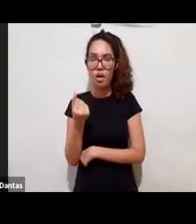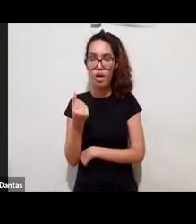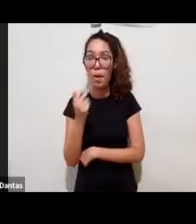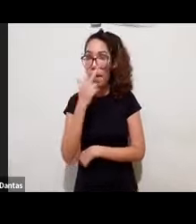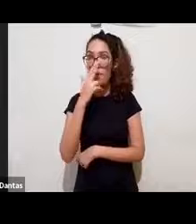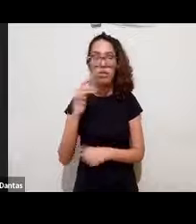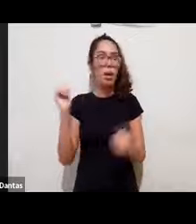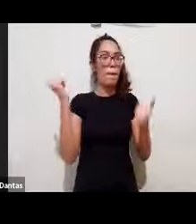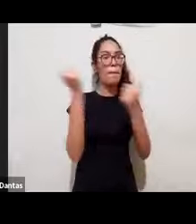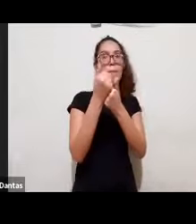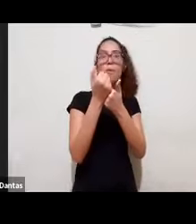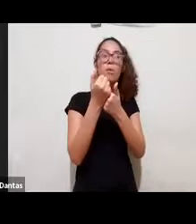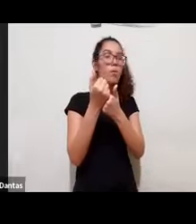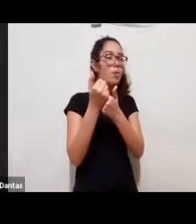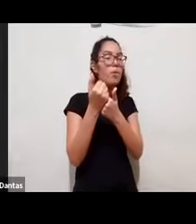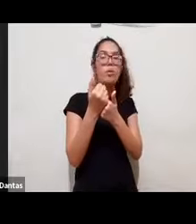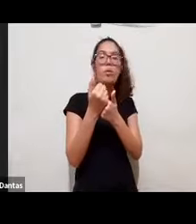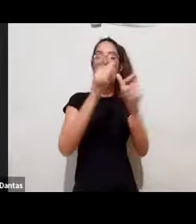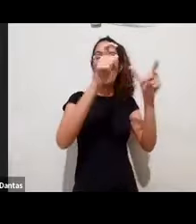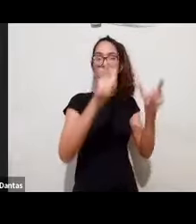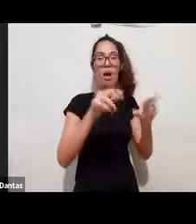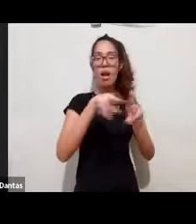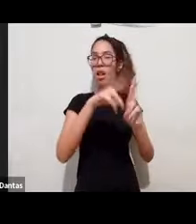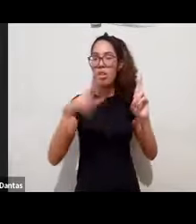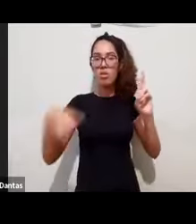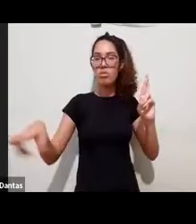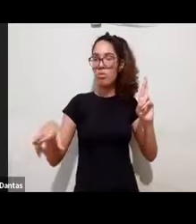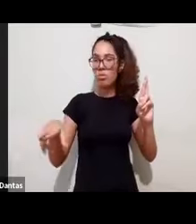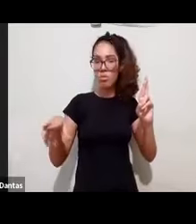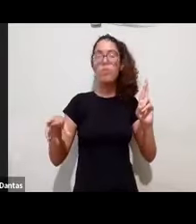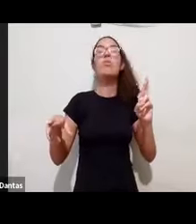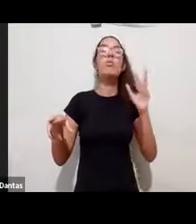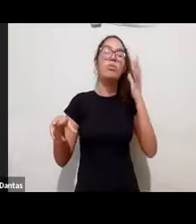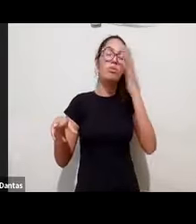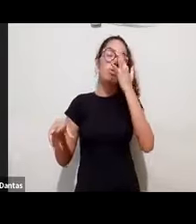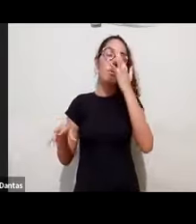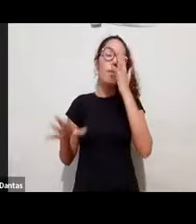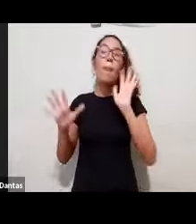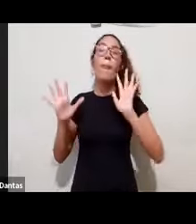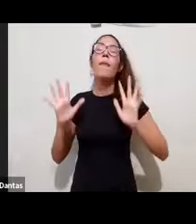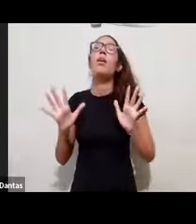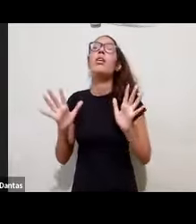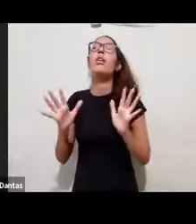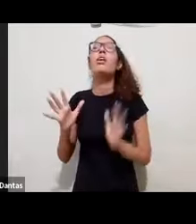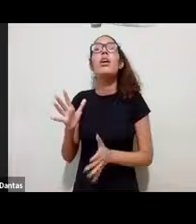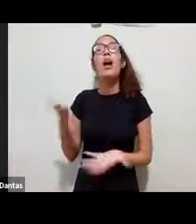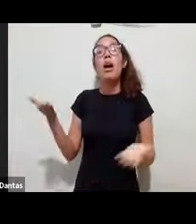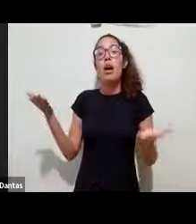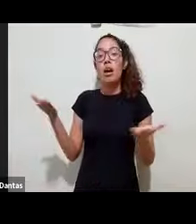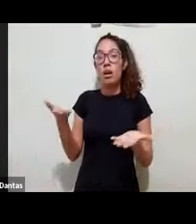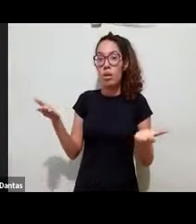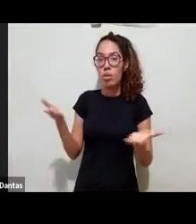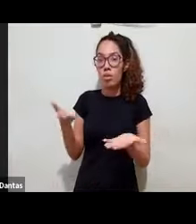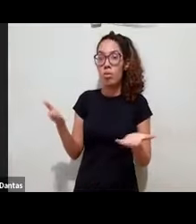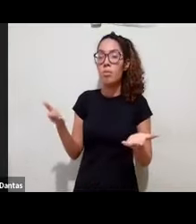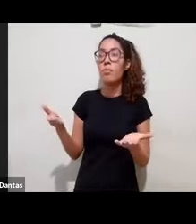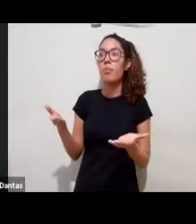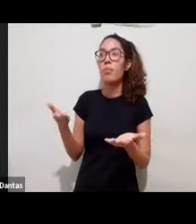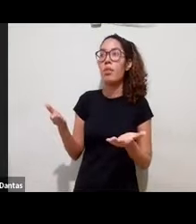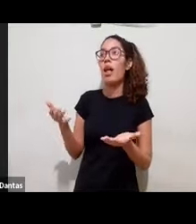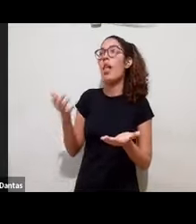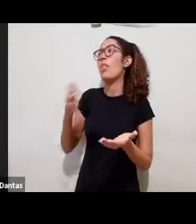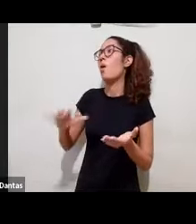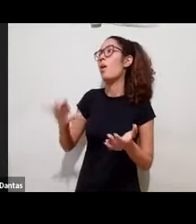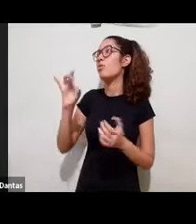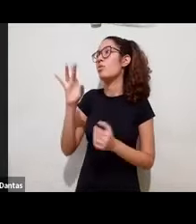desse governo federal a essas instituições. Agora, não quero terminar assim falando só